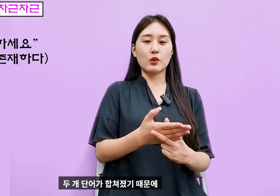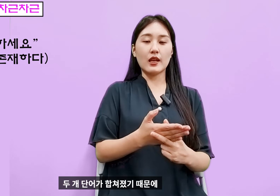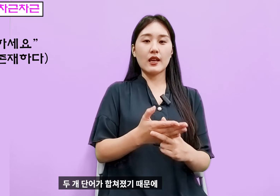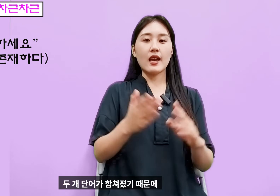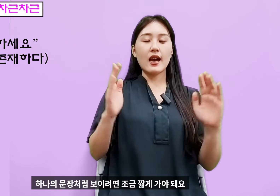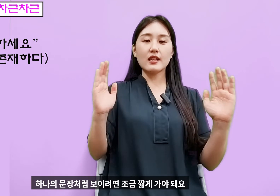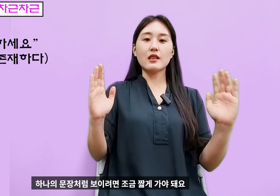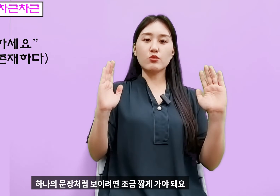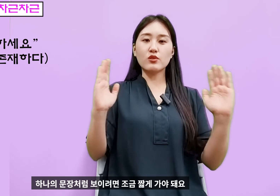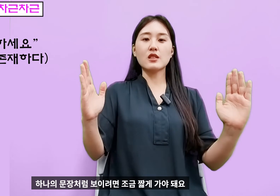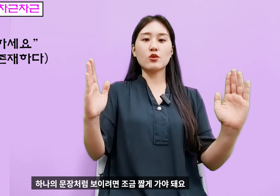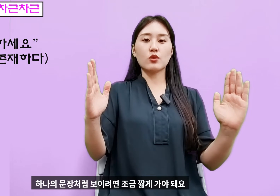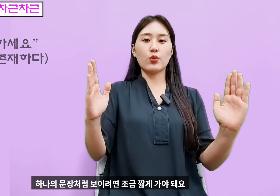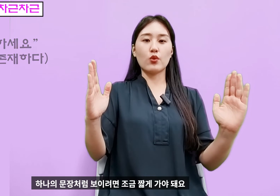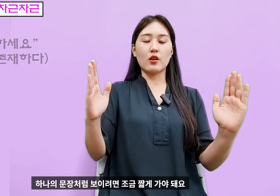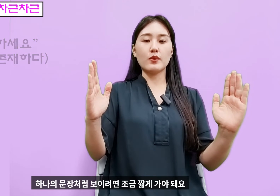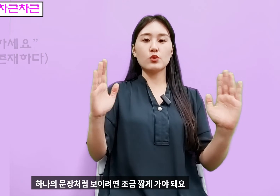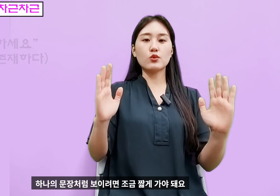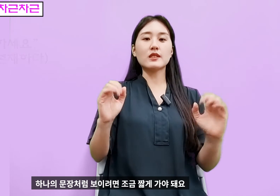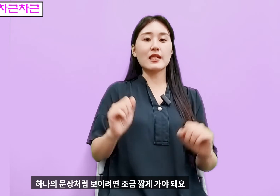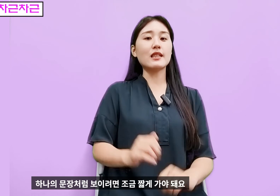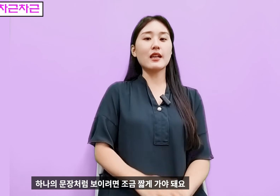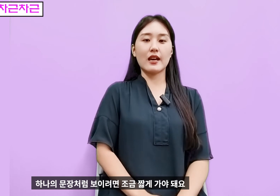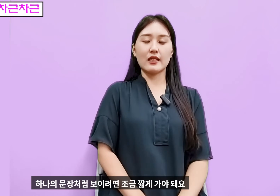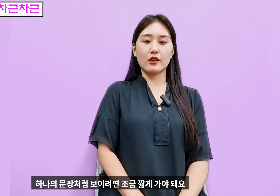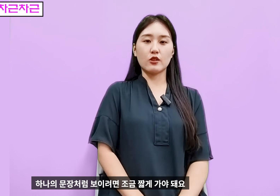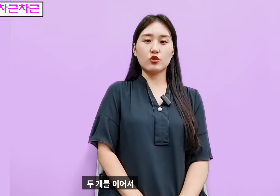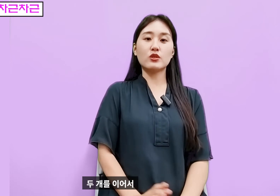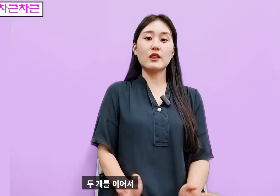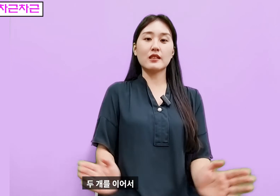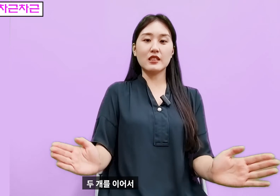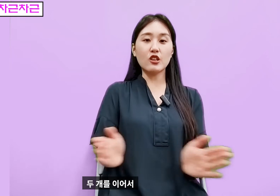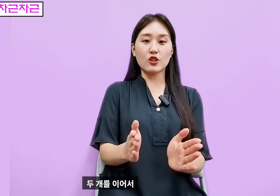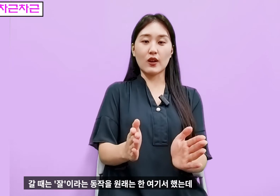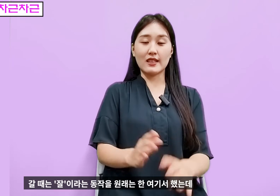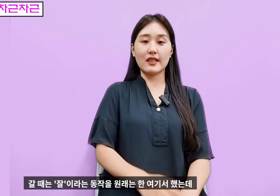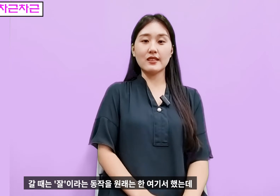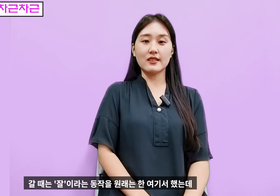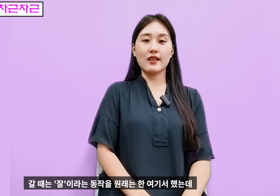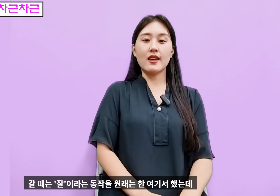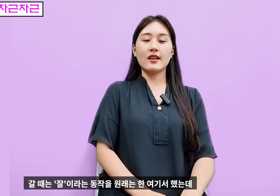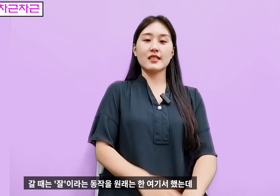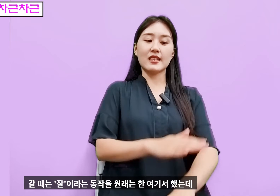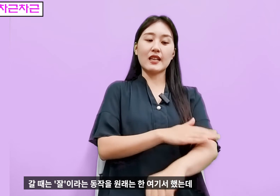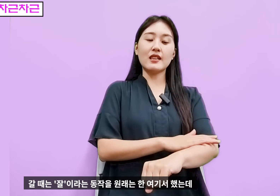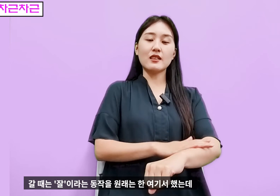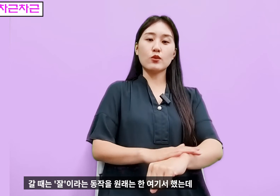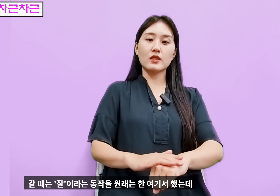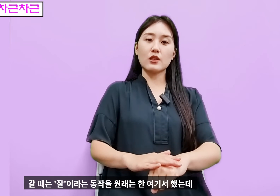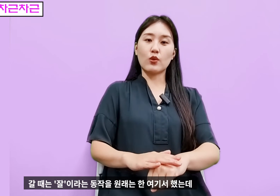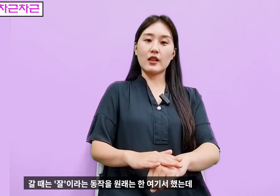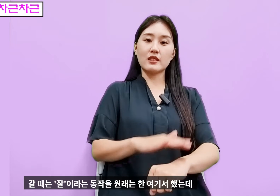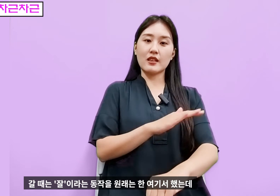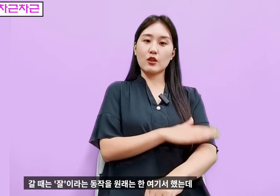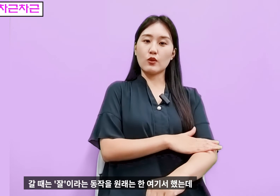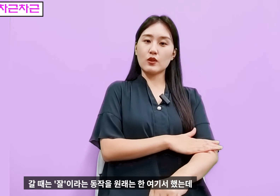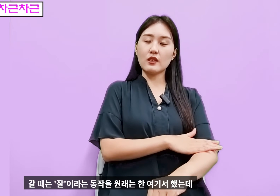때문에 하나의 문장처럼 보이려면 조금 짧게 가야 돼요. 두 개를 이어서 갈 때는, 자, 잘이라는 동작을 원래는 한 여기서